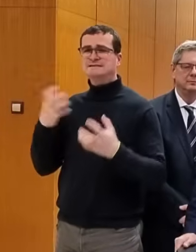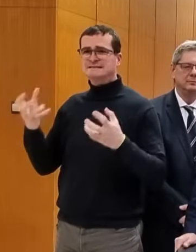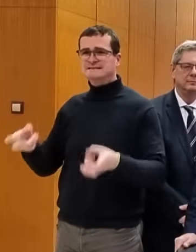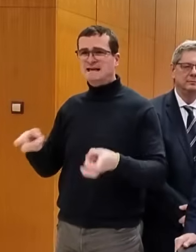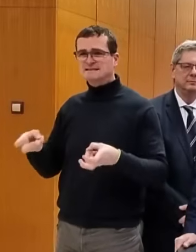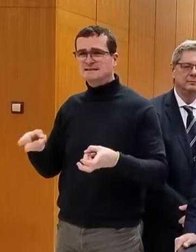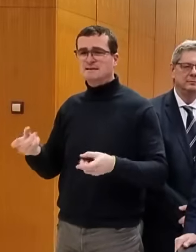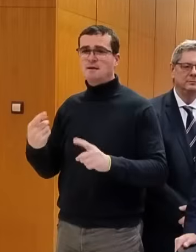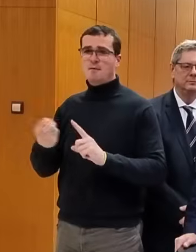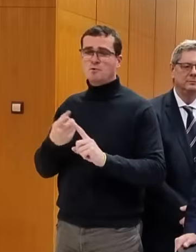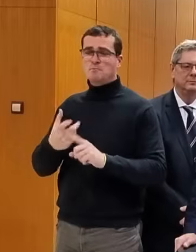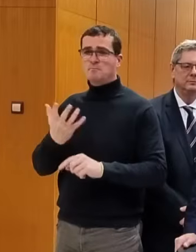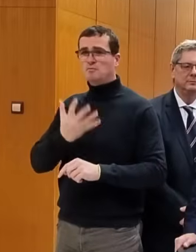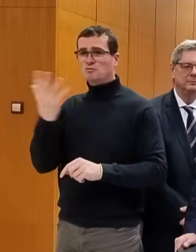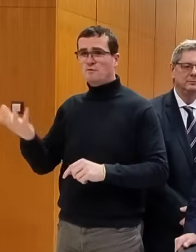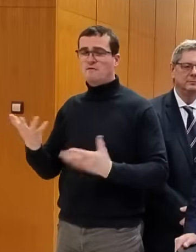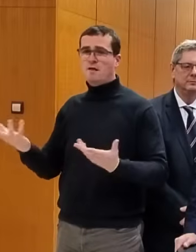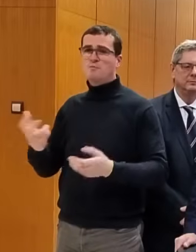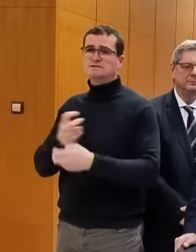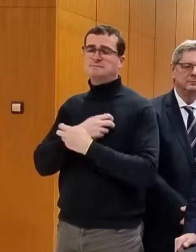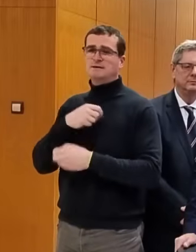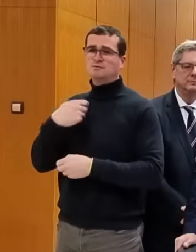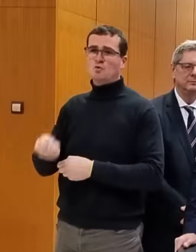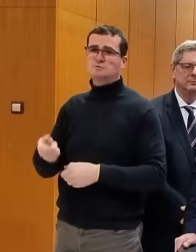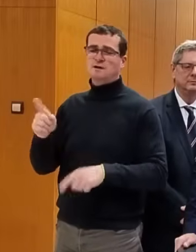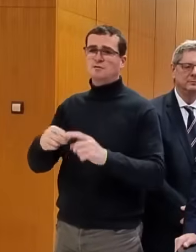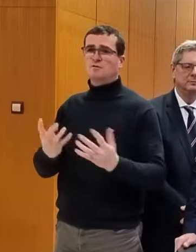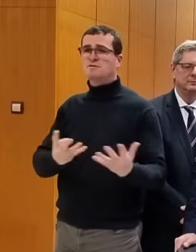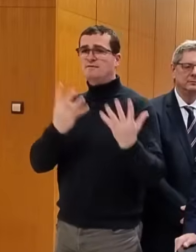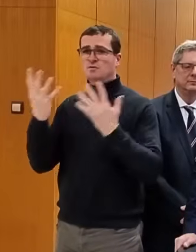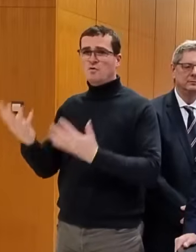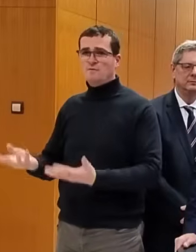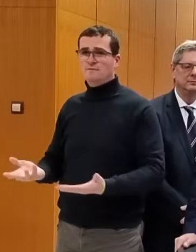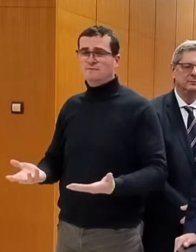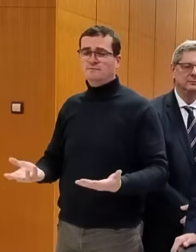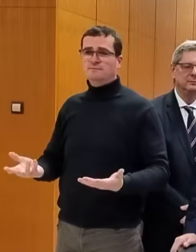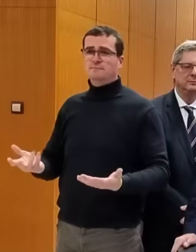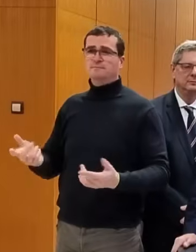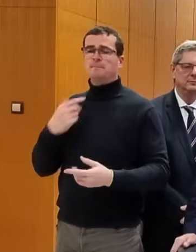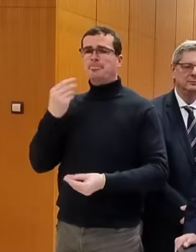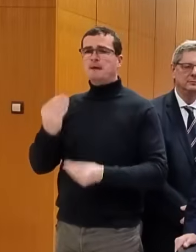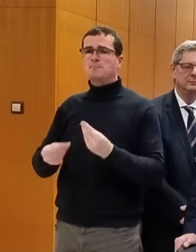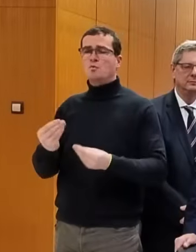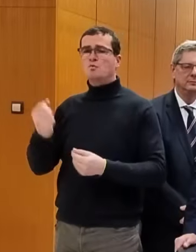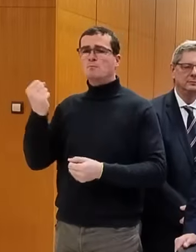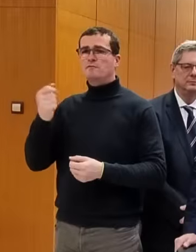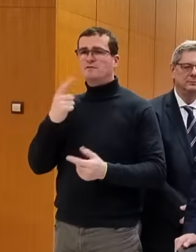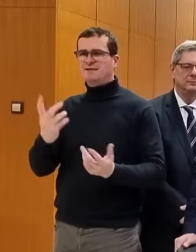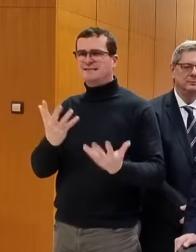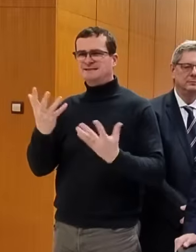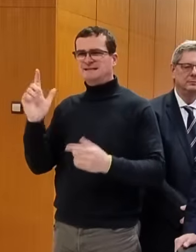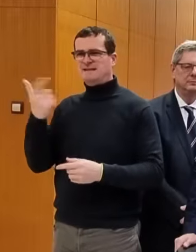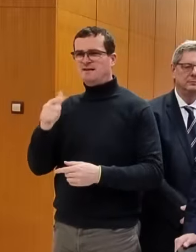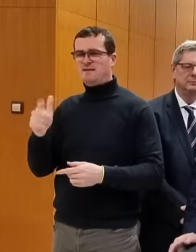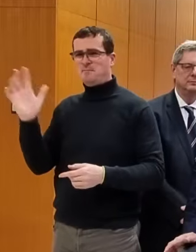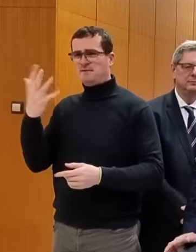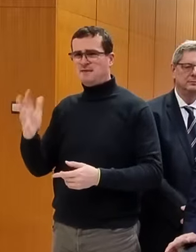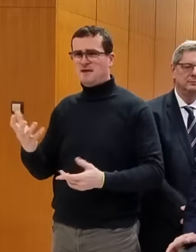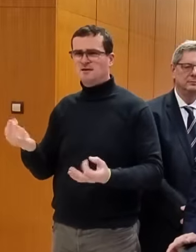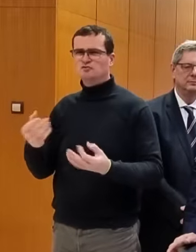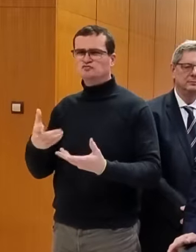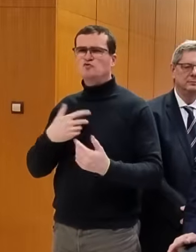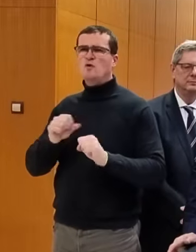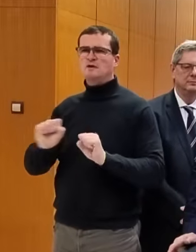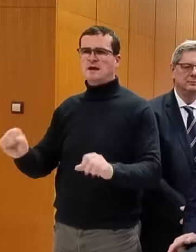znásilnenie niekedy podmienku alebo 5 rokov, alebo za smrť dostal niekto 9 rokov a za nejaký pokus podvodu dostanete 10 alebo 12 alebo 15. Tak čo